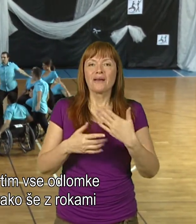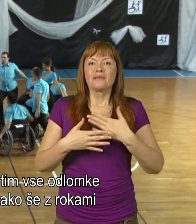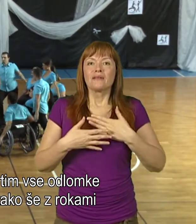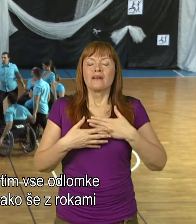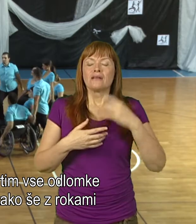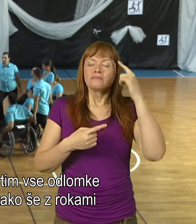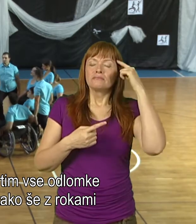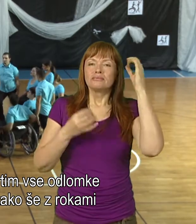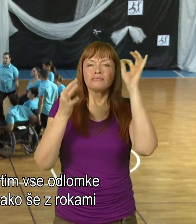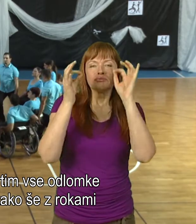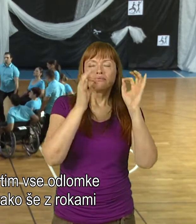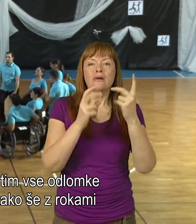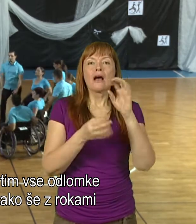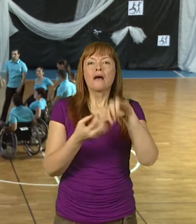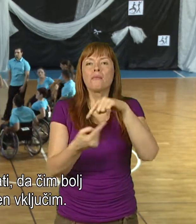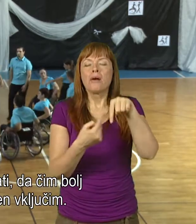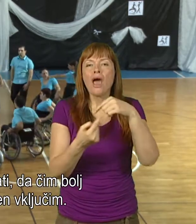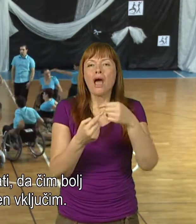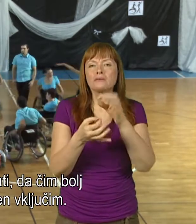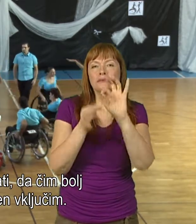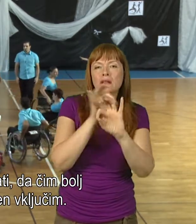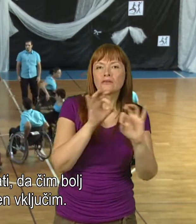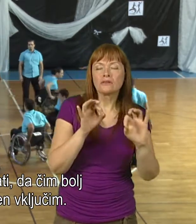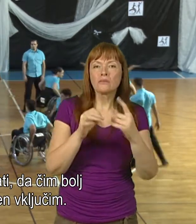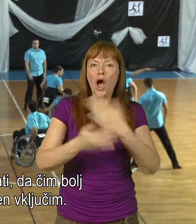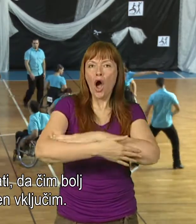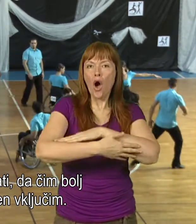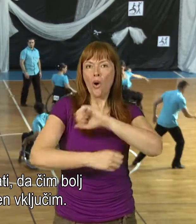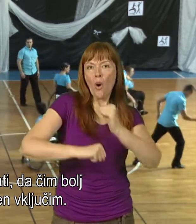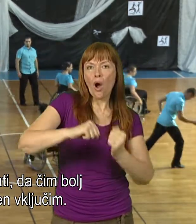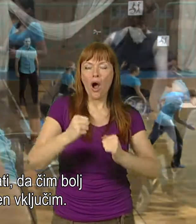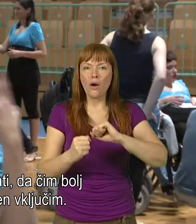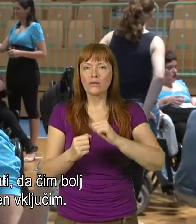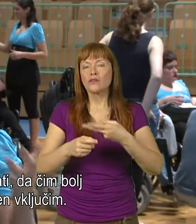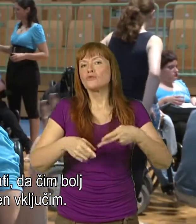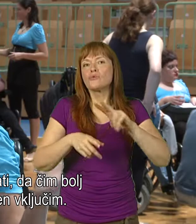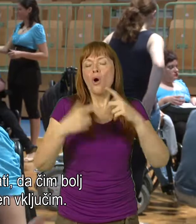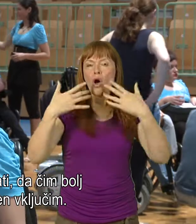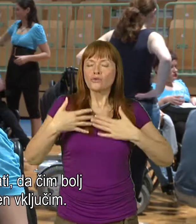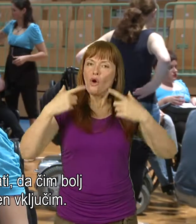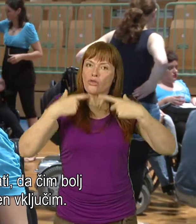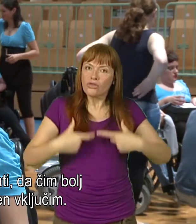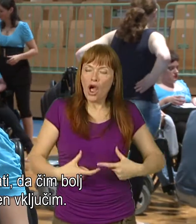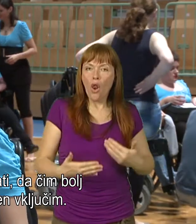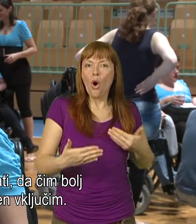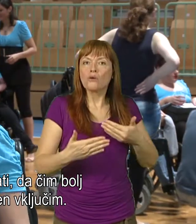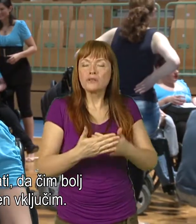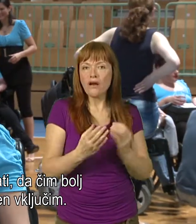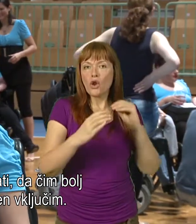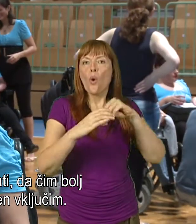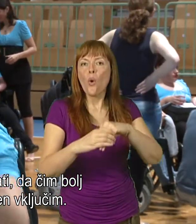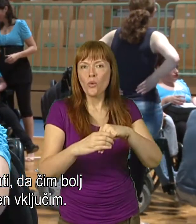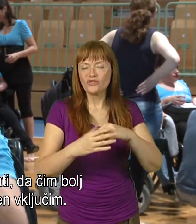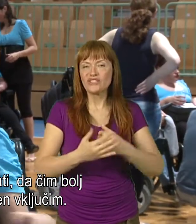geografije, pa kako z rokami, še zraven migati, da ja čim bolj svoje telo zraven vključim,